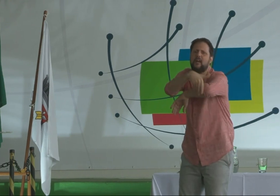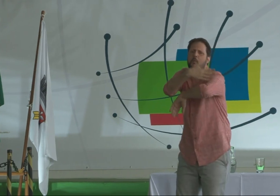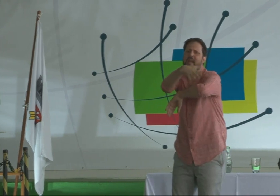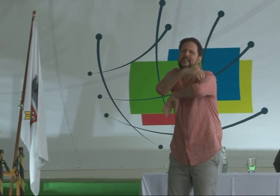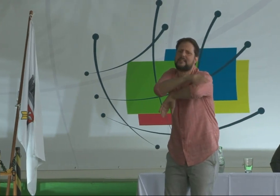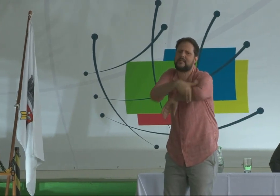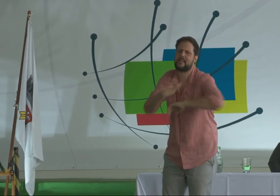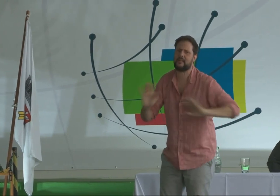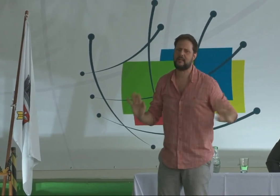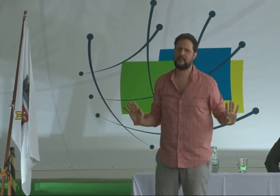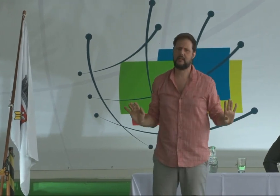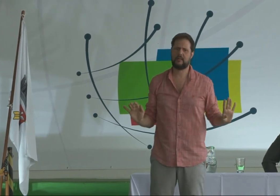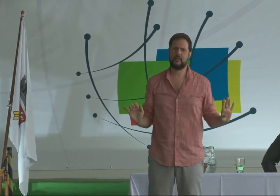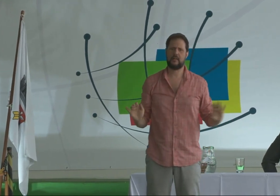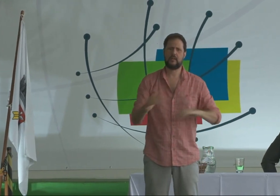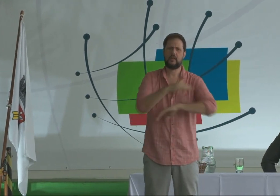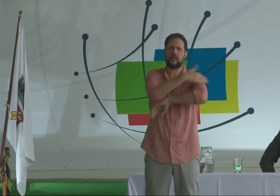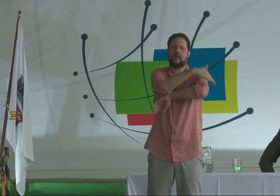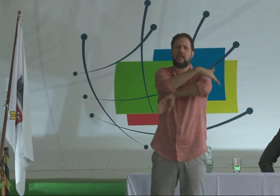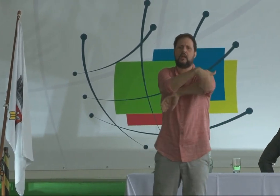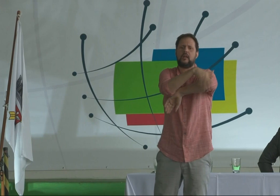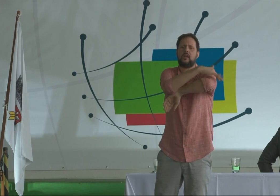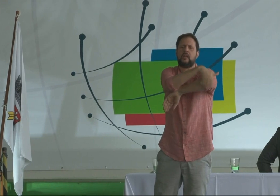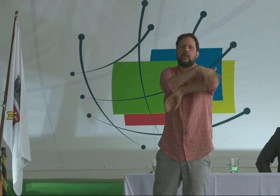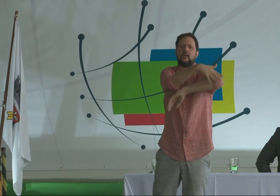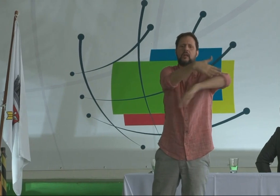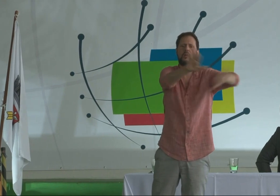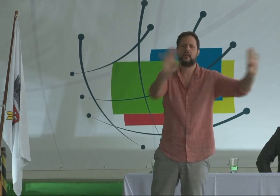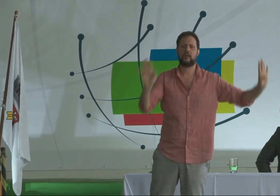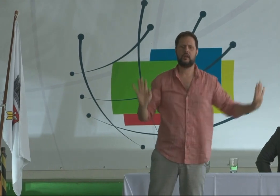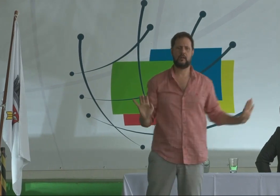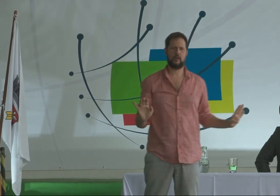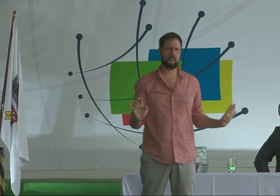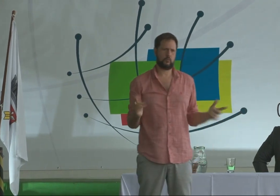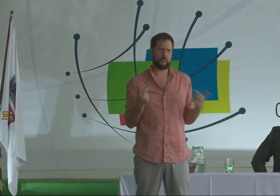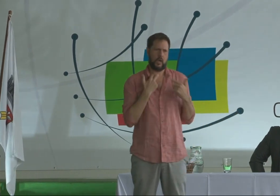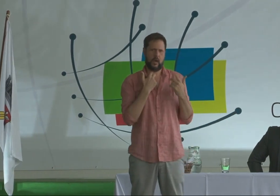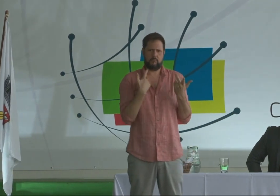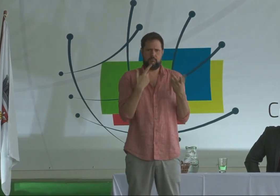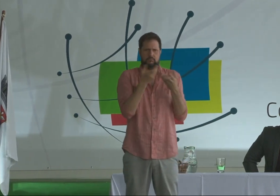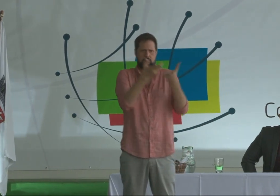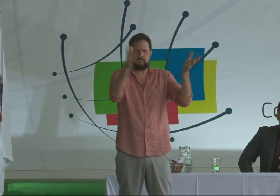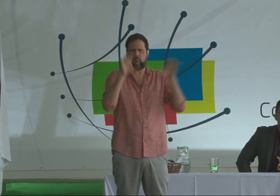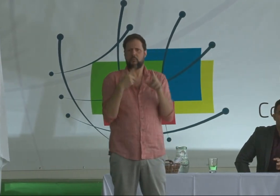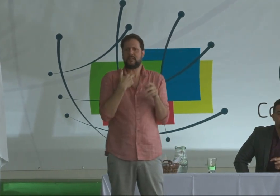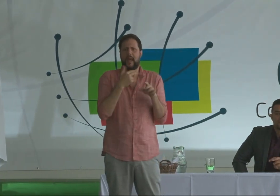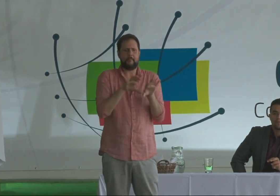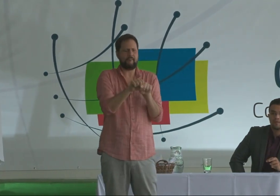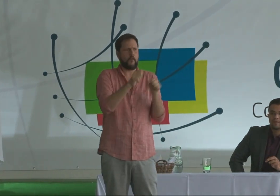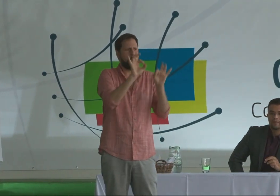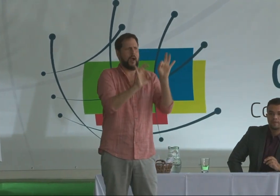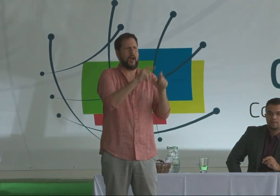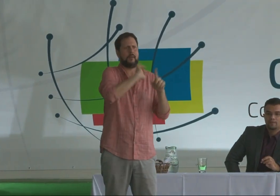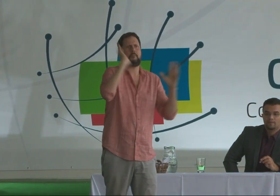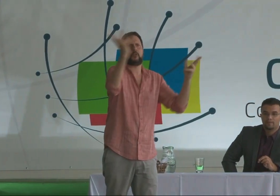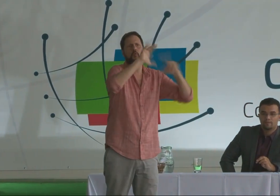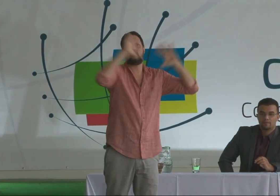O que gente não pode fazer, é só pensar em questões de isolamento que matou a discussão. É só pensar no sul próximo de casa, ou junto de uma escola distante, enfim.